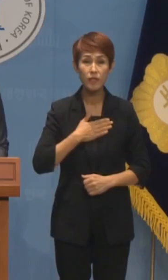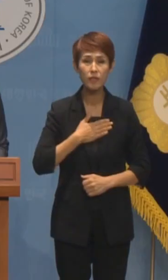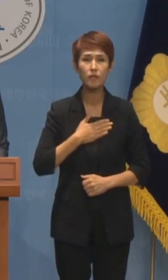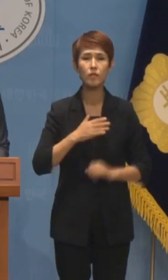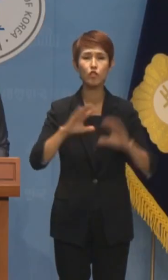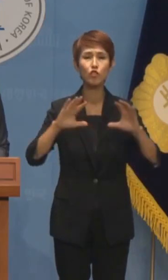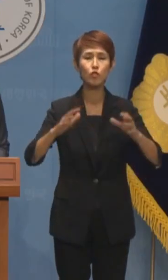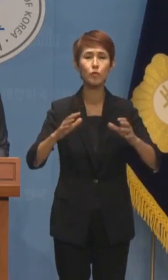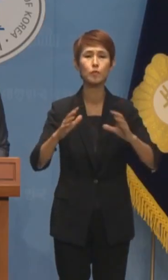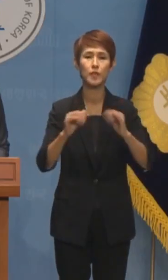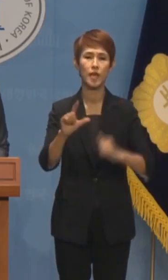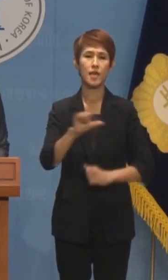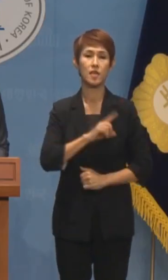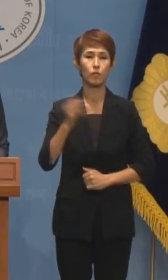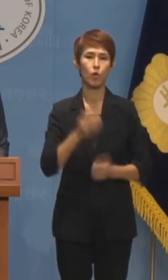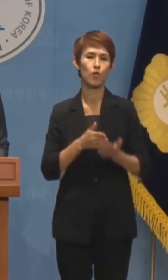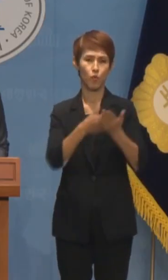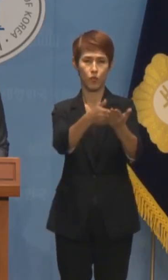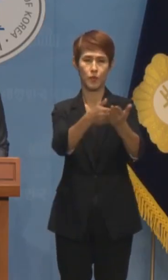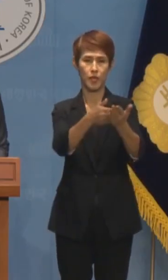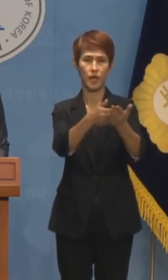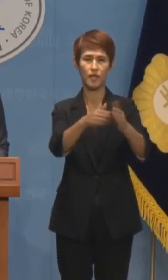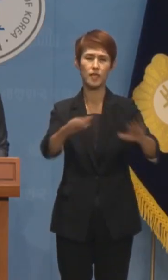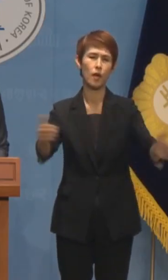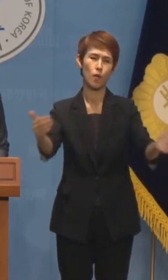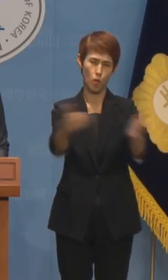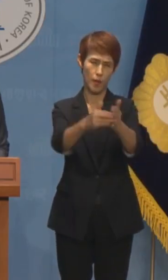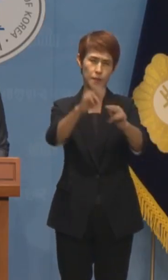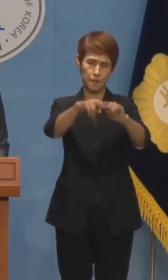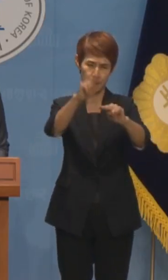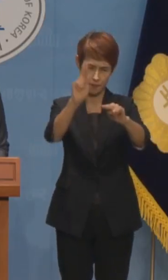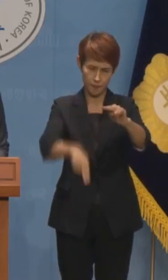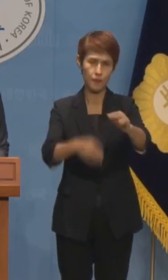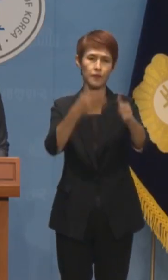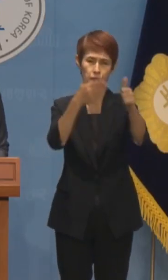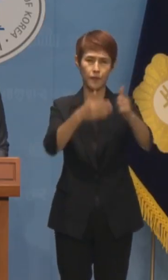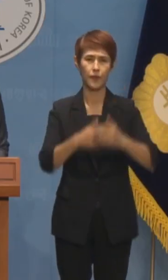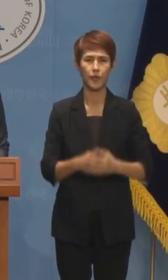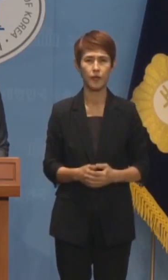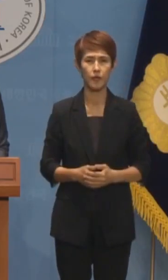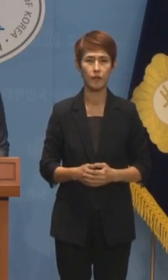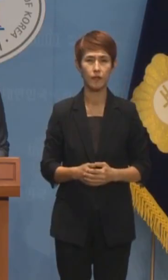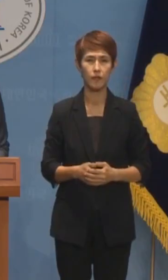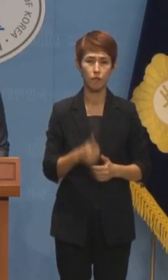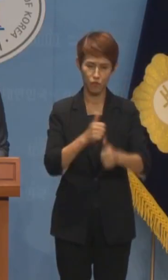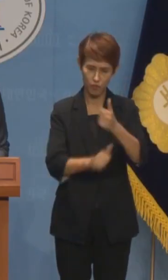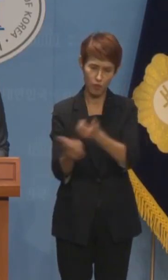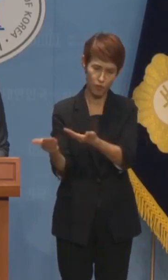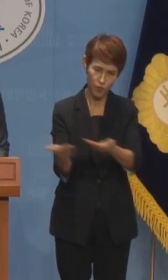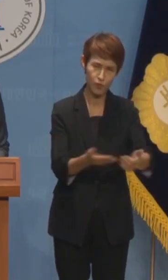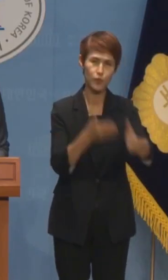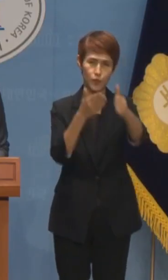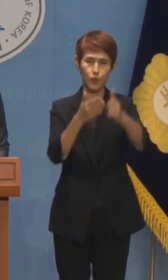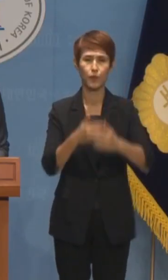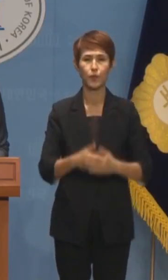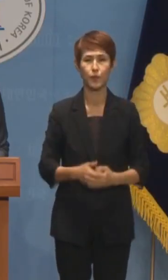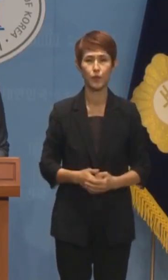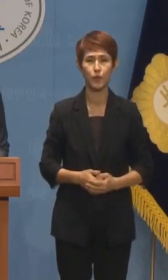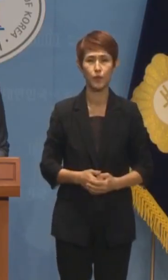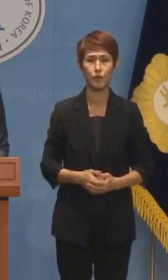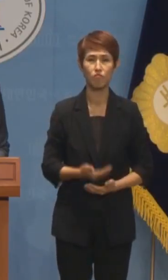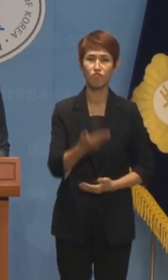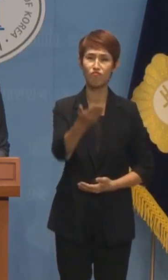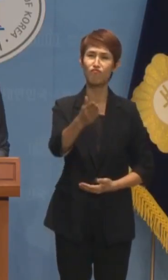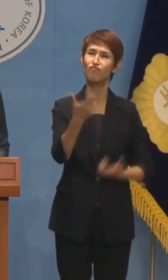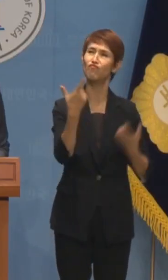국민의 이름으로 요구합니다. 이제 그만 내려놓으시고 후대에 물려주시길 바랍니다. 본인만이